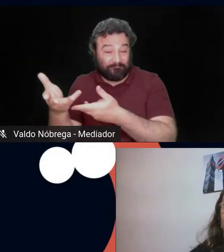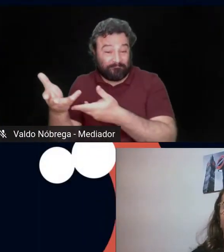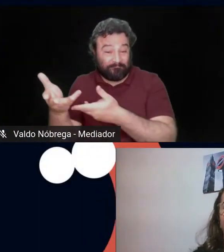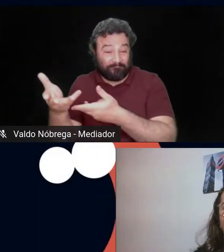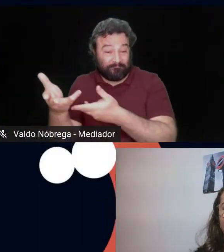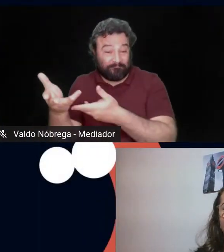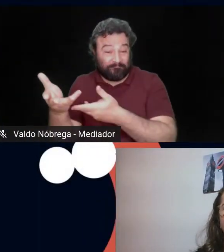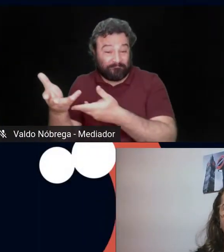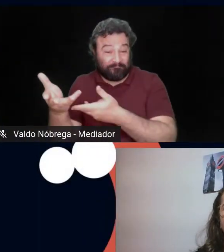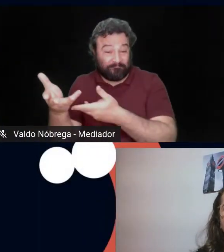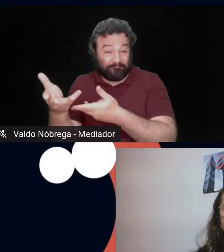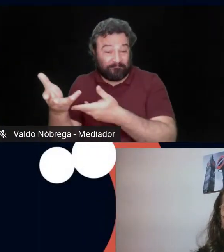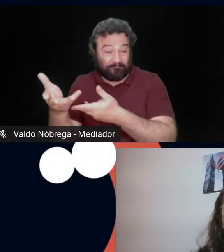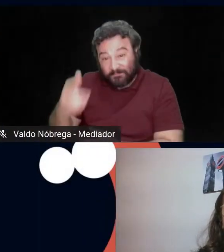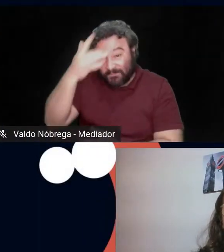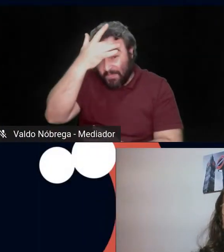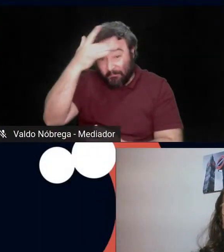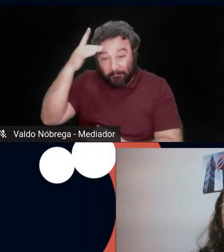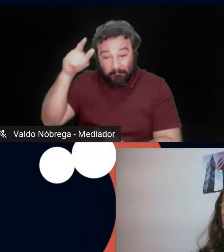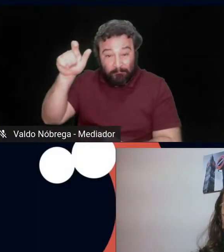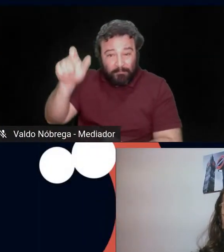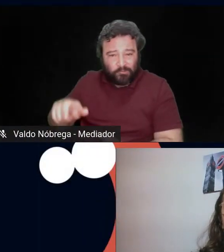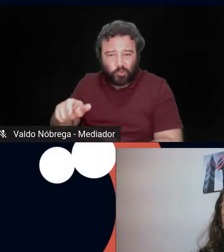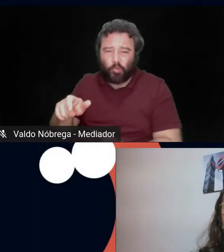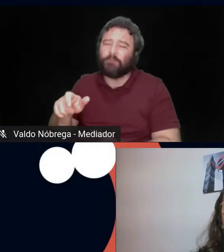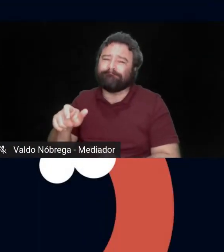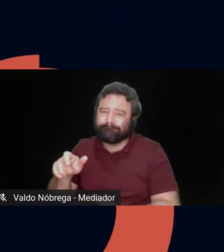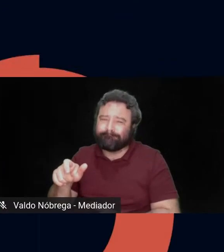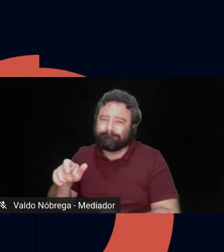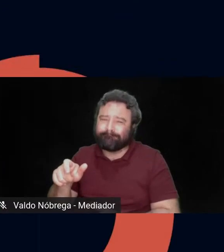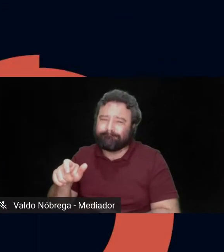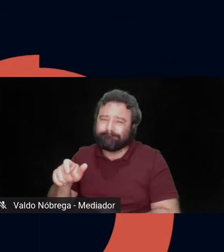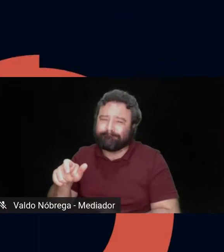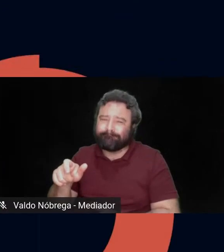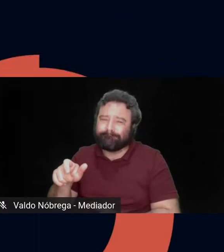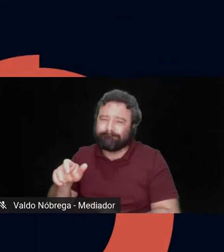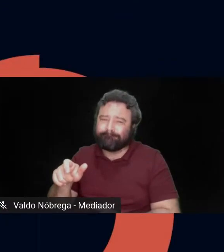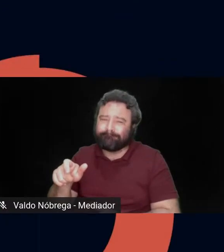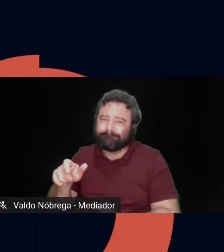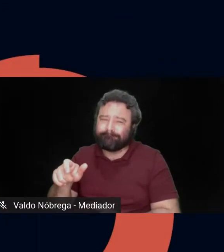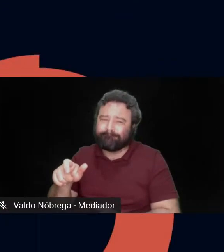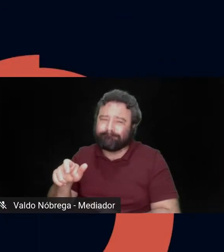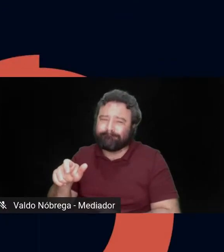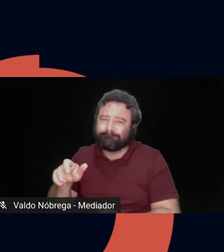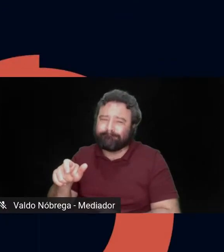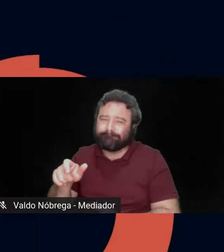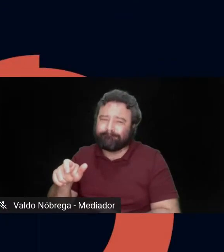obrigado. E agora eu vou